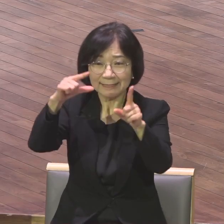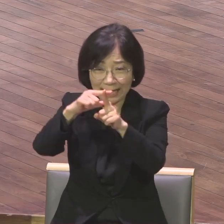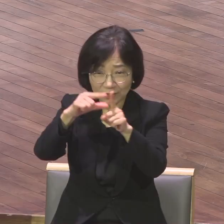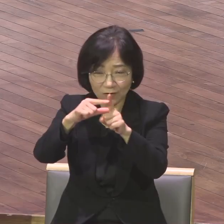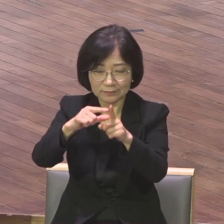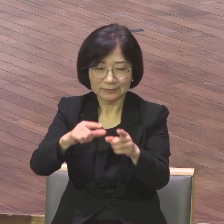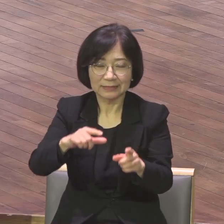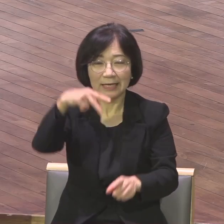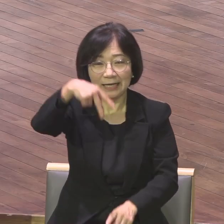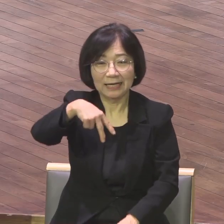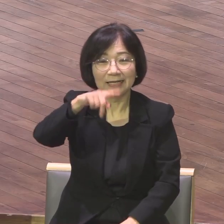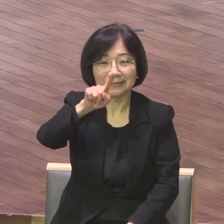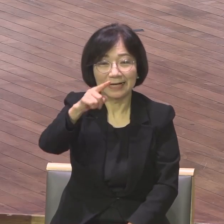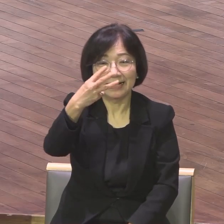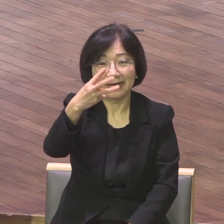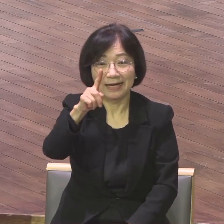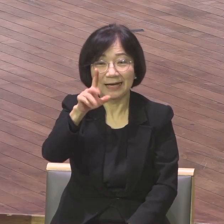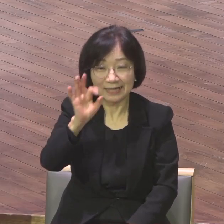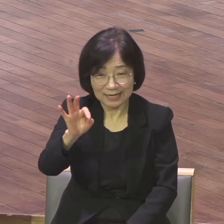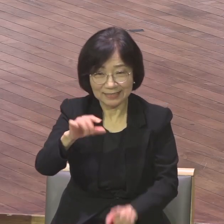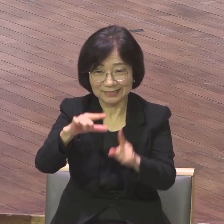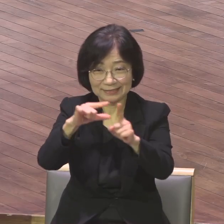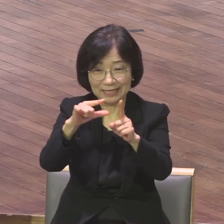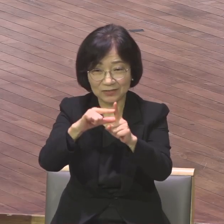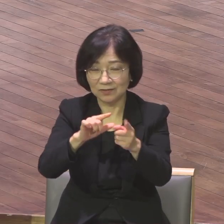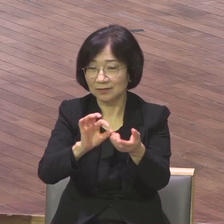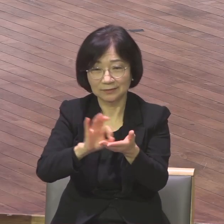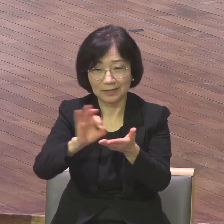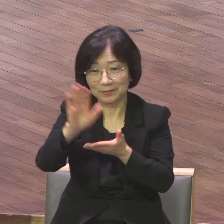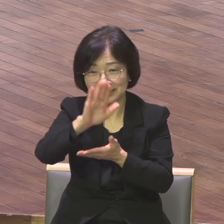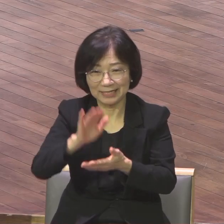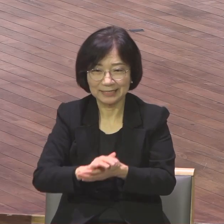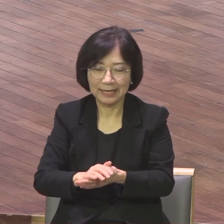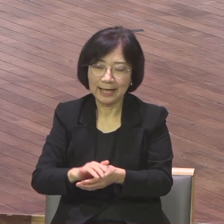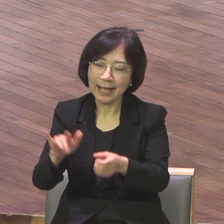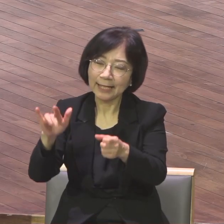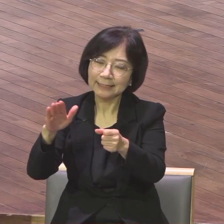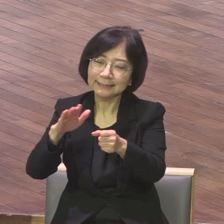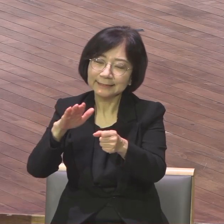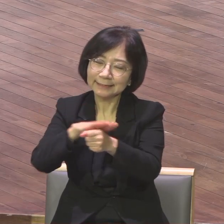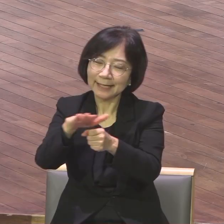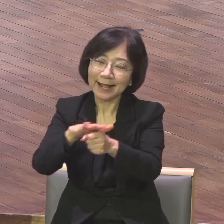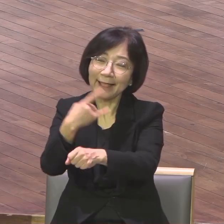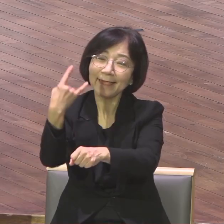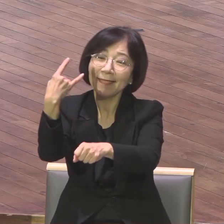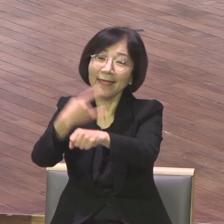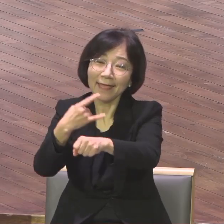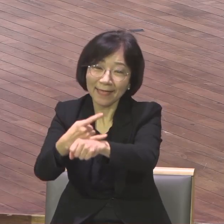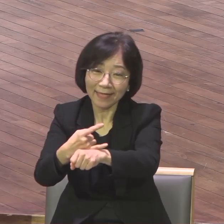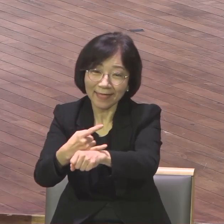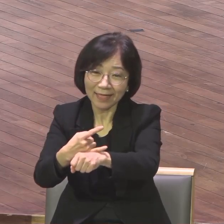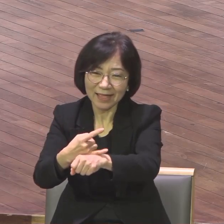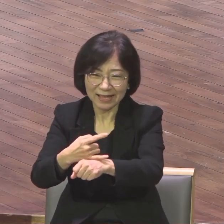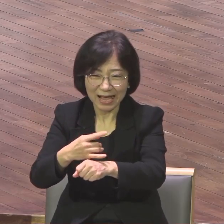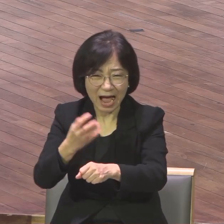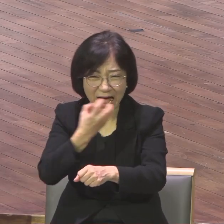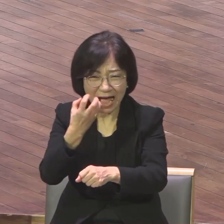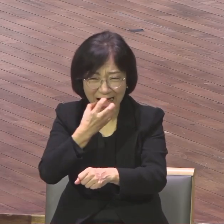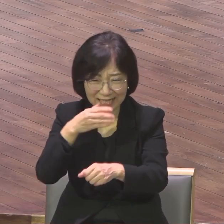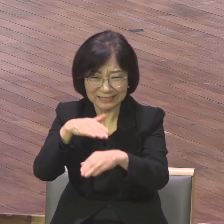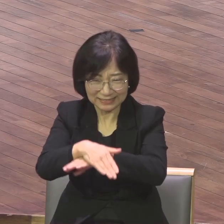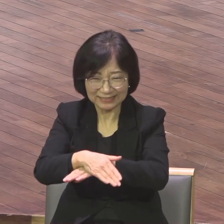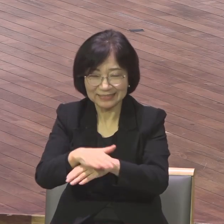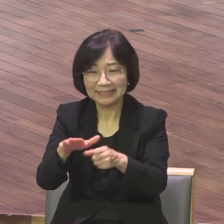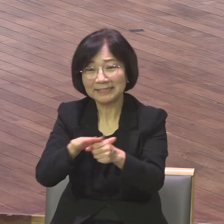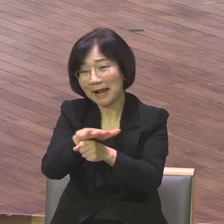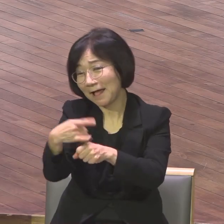동사로 표현하는데, 대부분의 이 남성들은 이 사랑을 명사로 그렇게